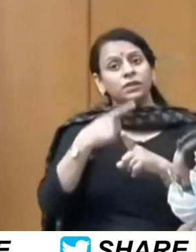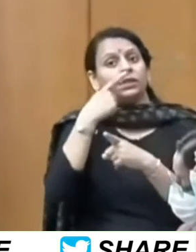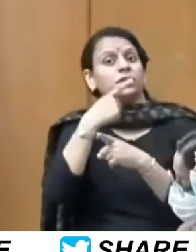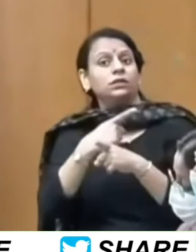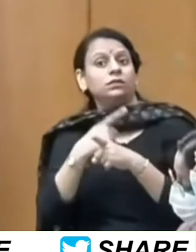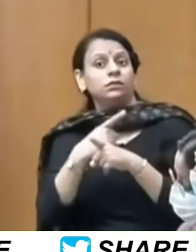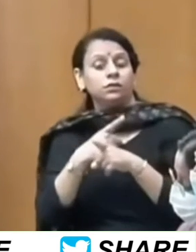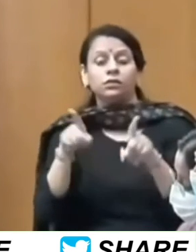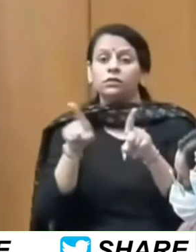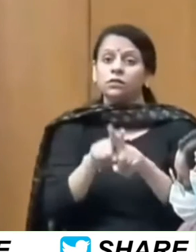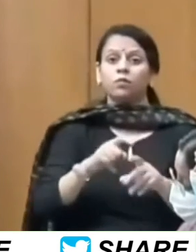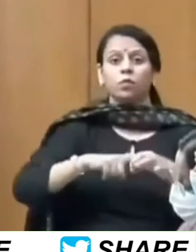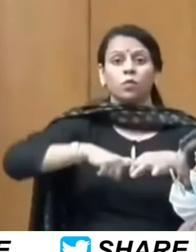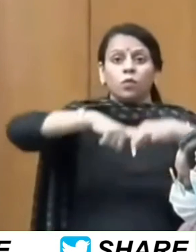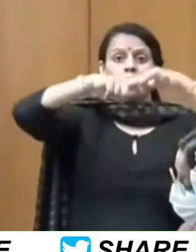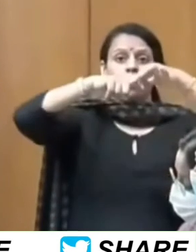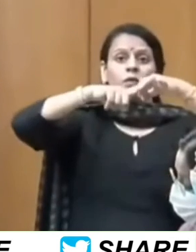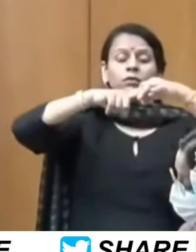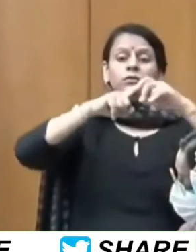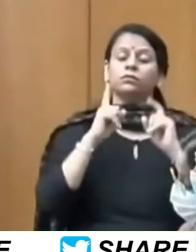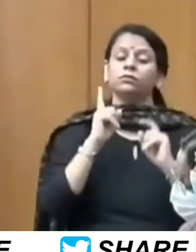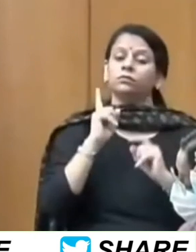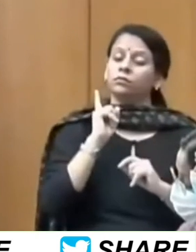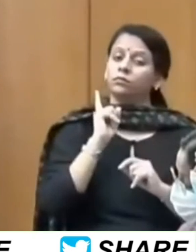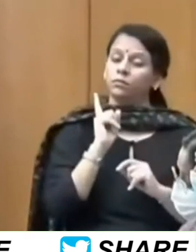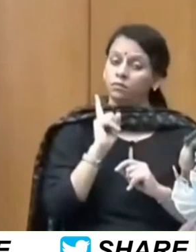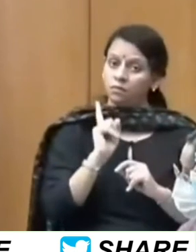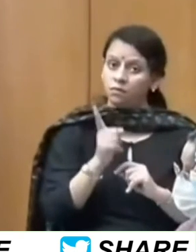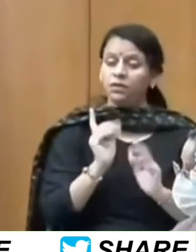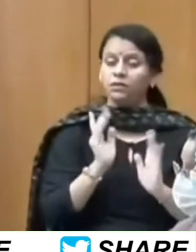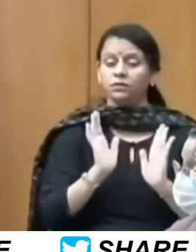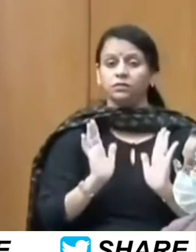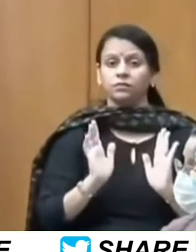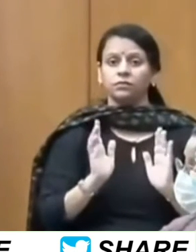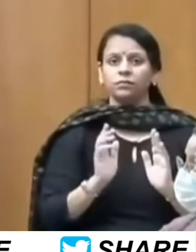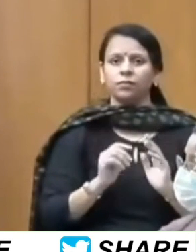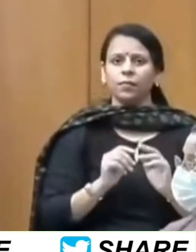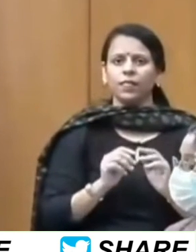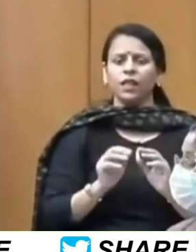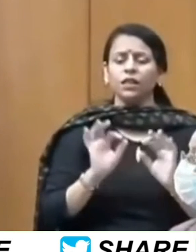भी वो गुण आए, उसकी एक शायद एक